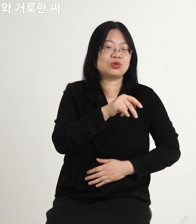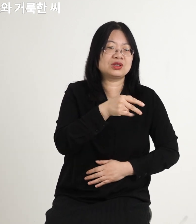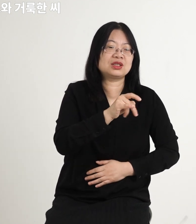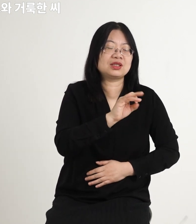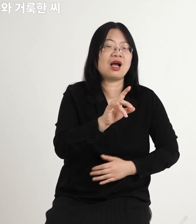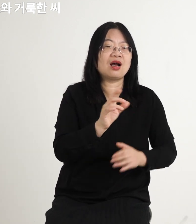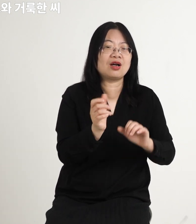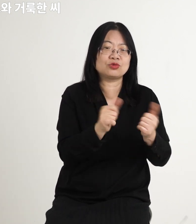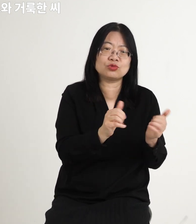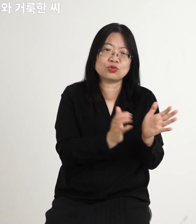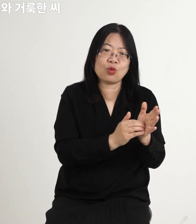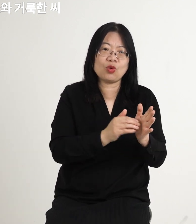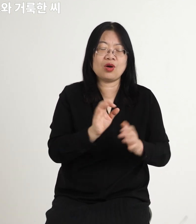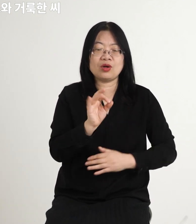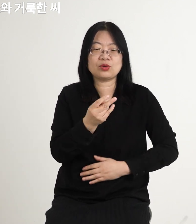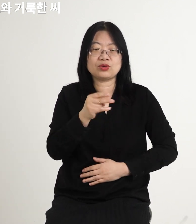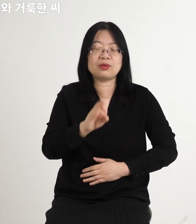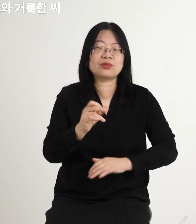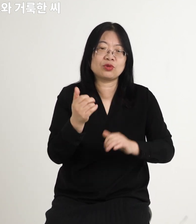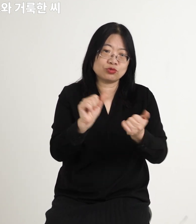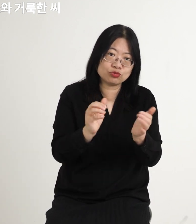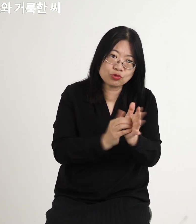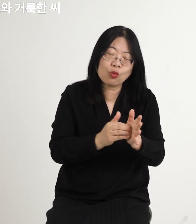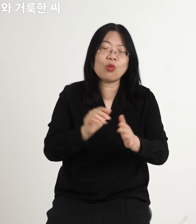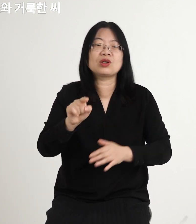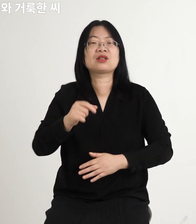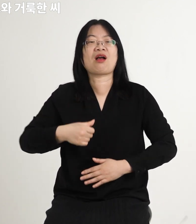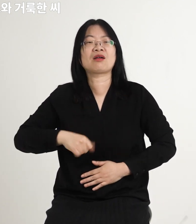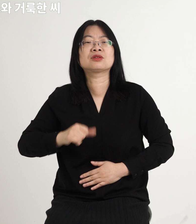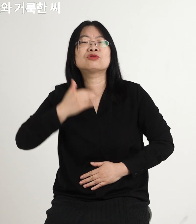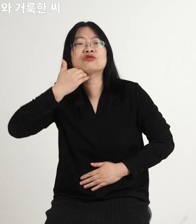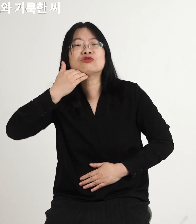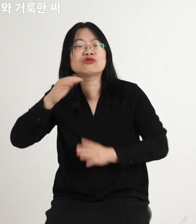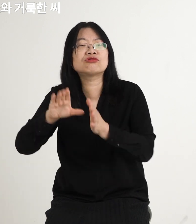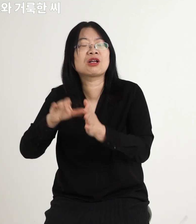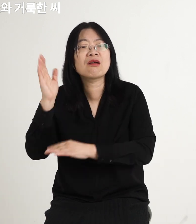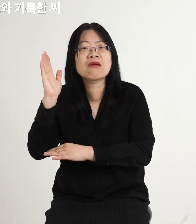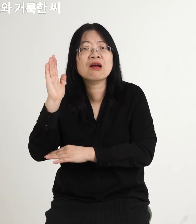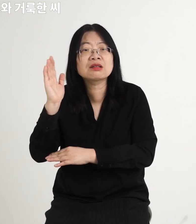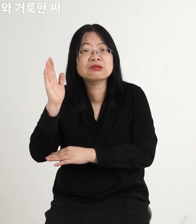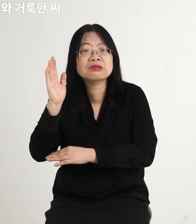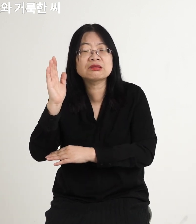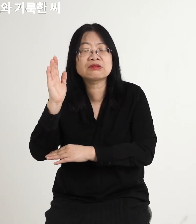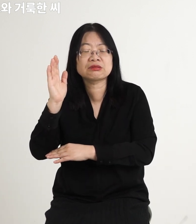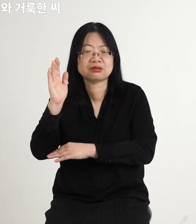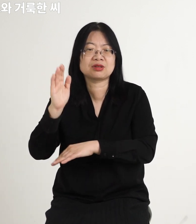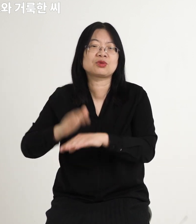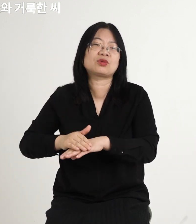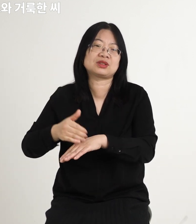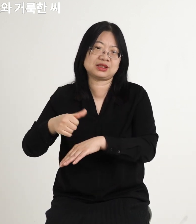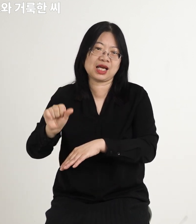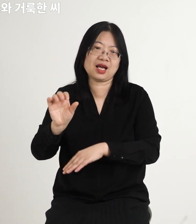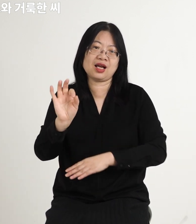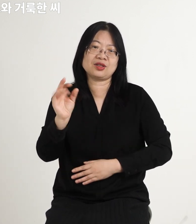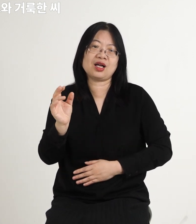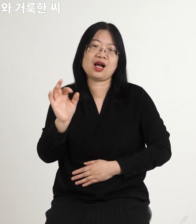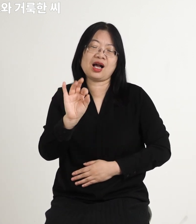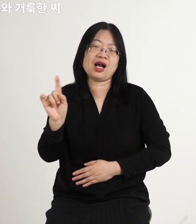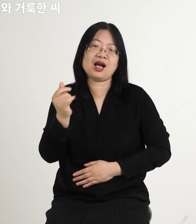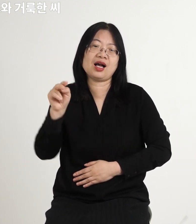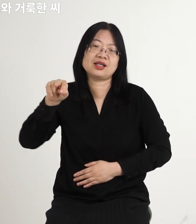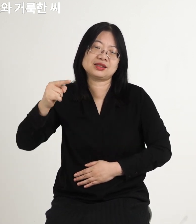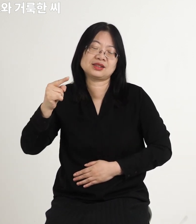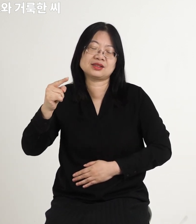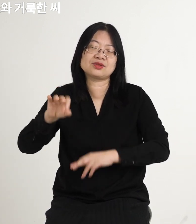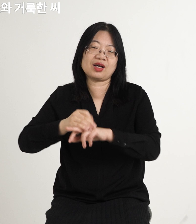요담도 역사의 무대 뒤로 사라지고 그 아들 누구 때 이야기입니까? 그렇죠. 아스 왕 때의